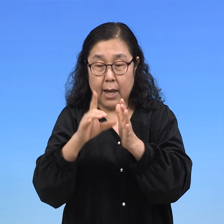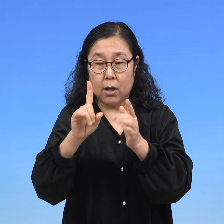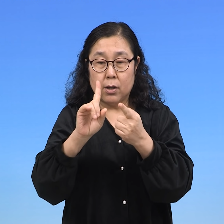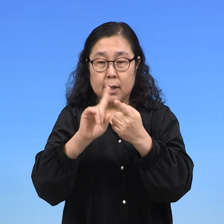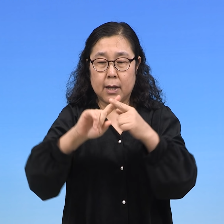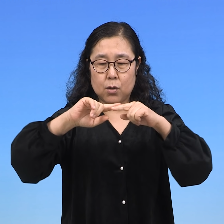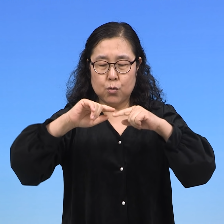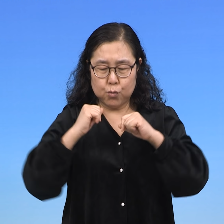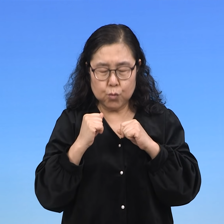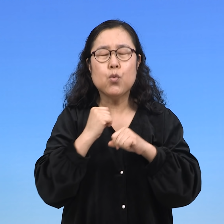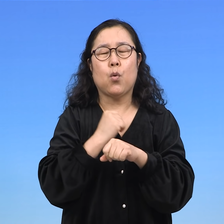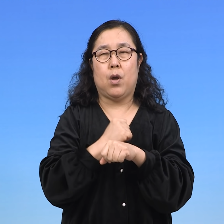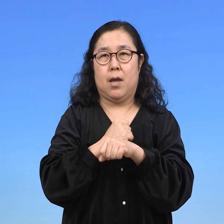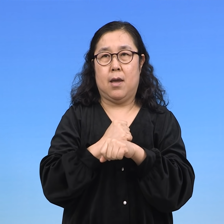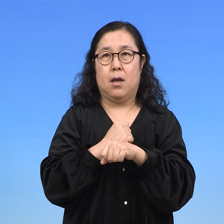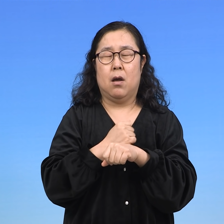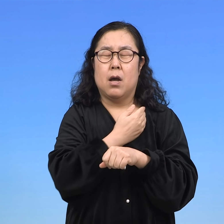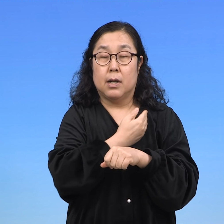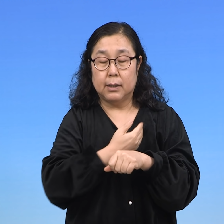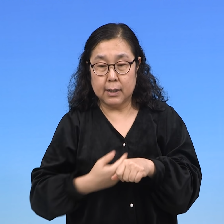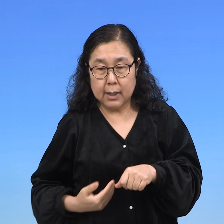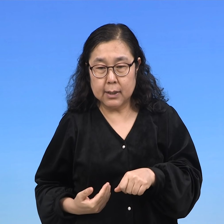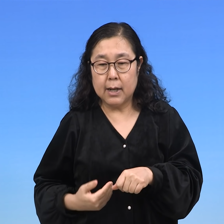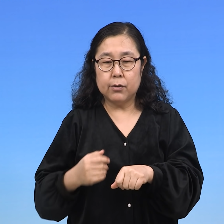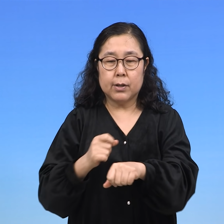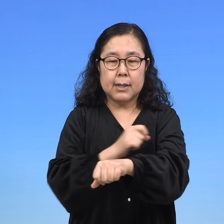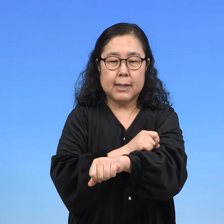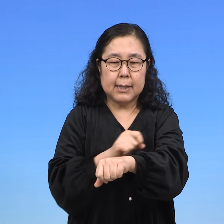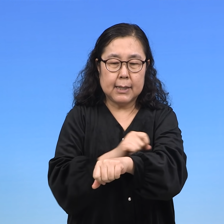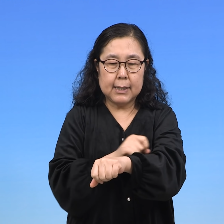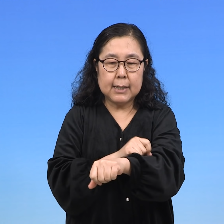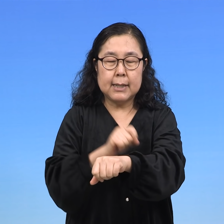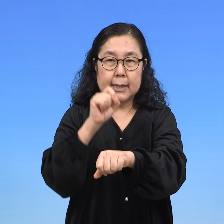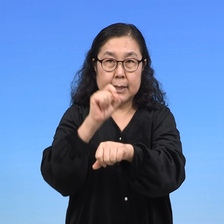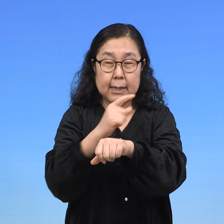대해 반응한다는 것입니다. 이 제자의 가장 강력한 특징입니다.